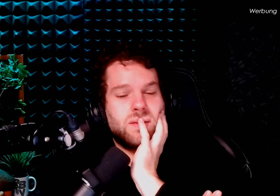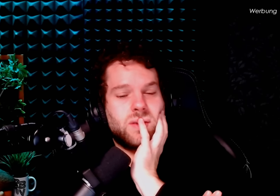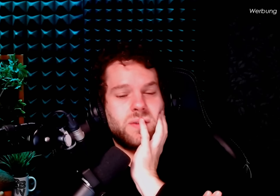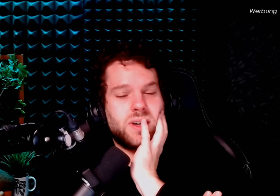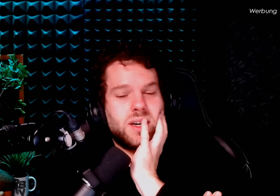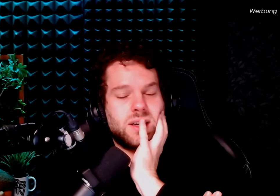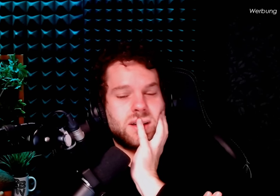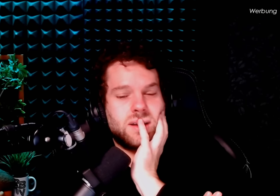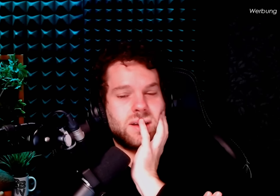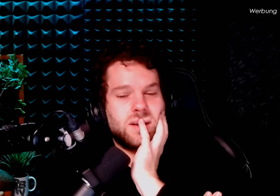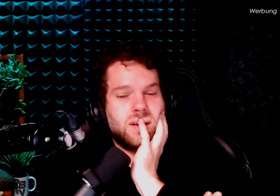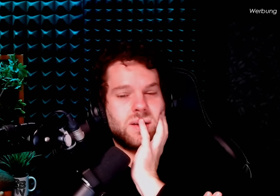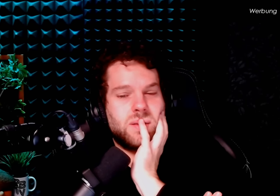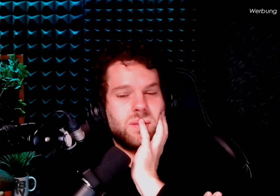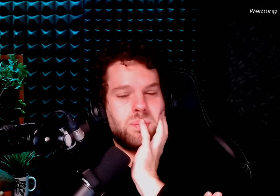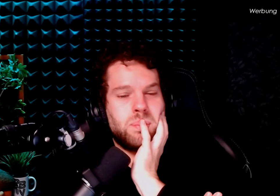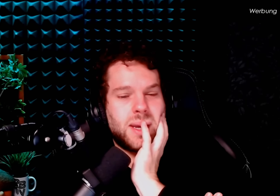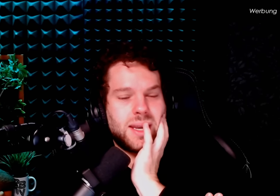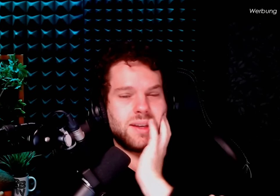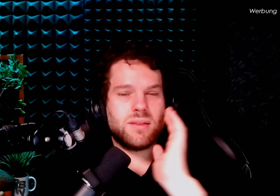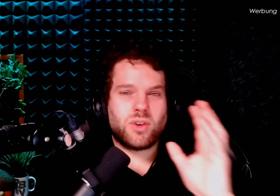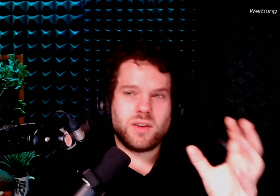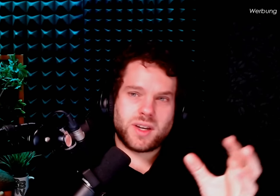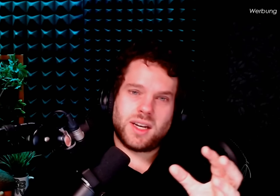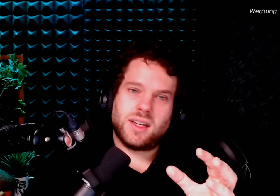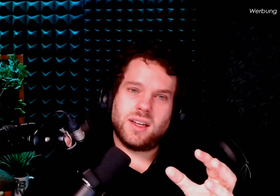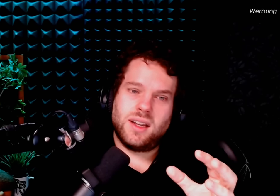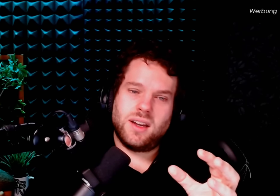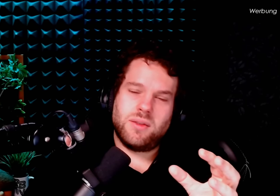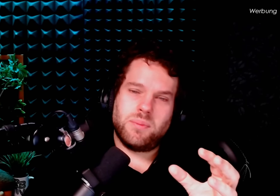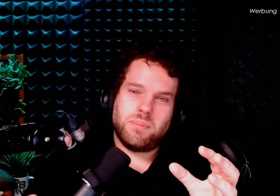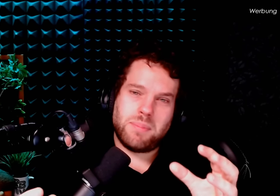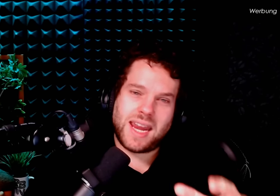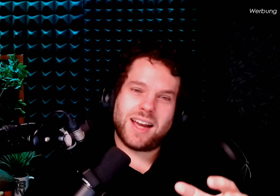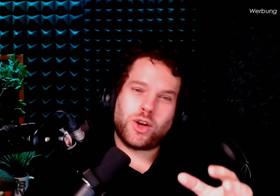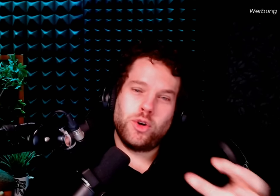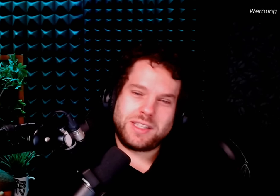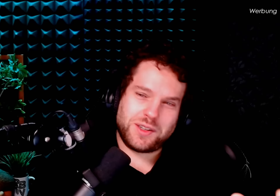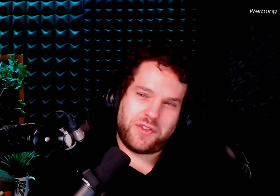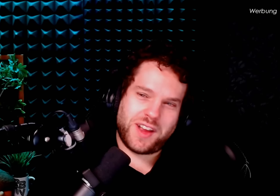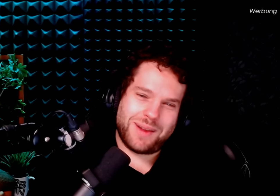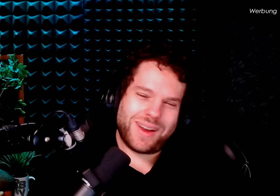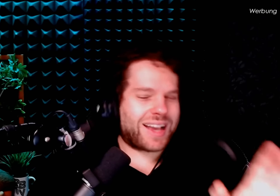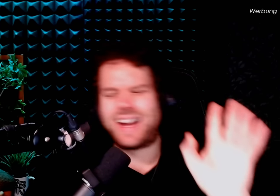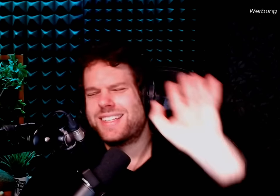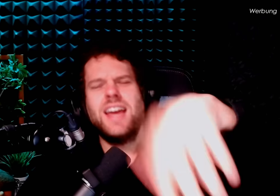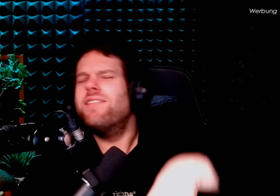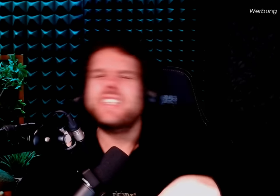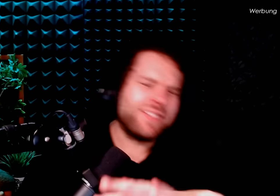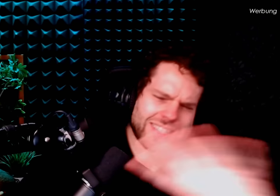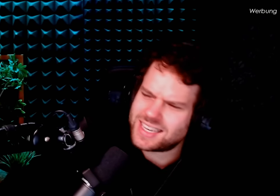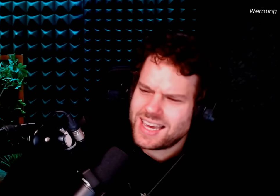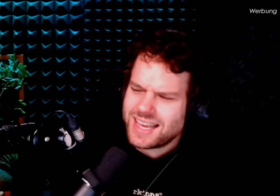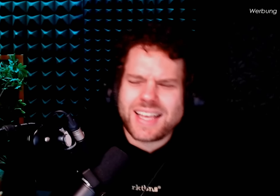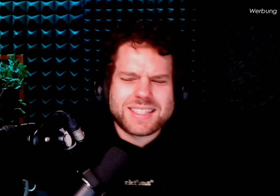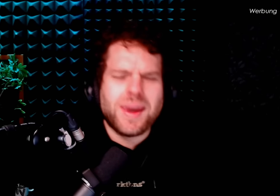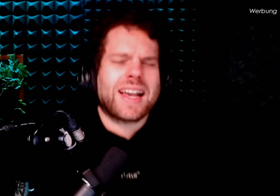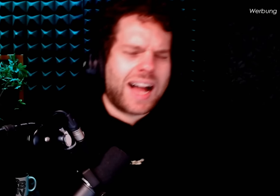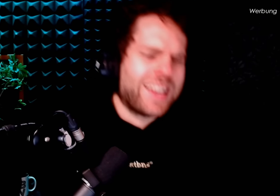Wollen wir... Wollen wir mehr kurze Filme? Wisst ihr was? Das ist mir egal.